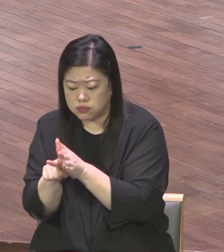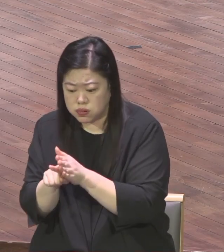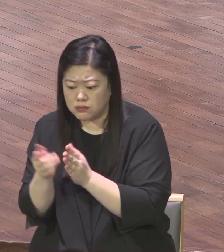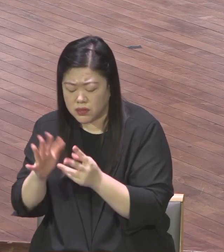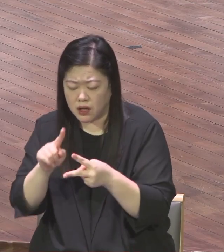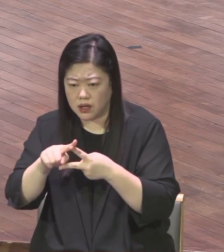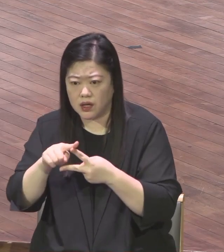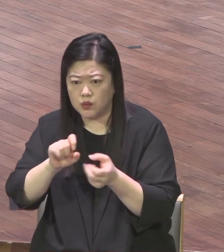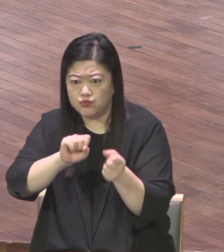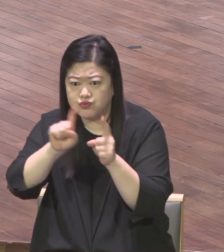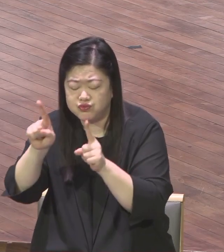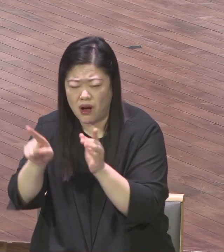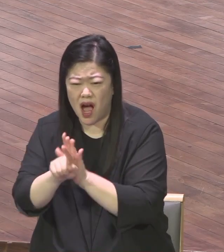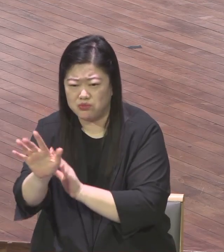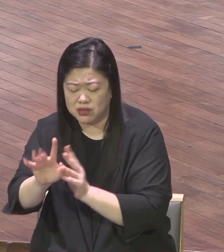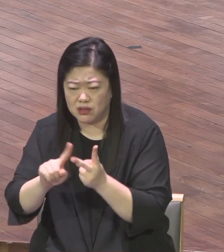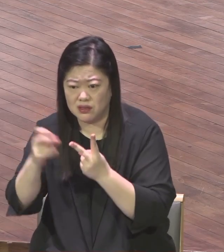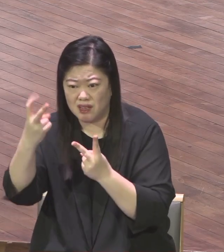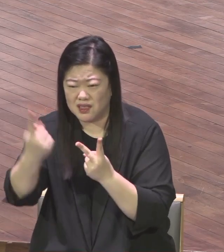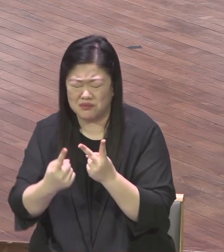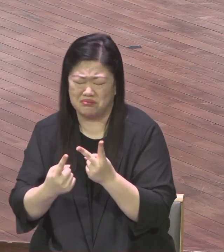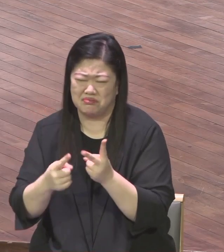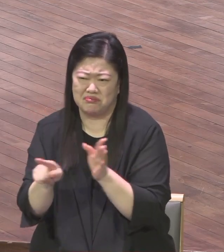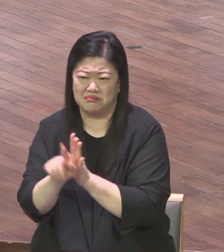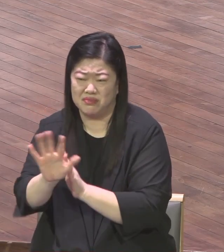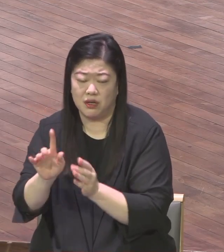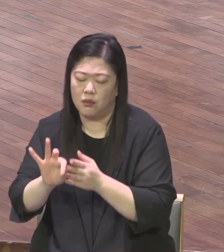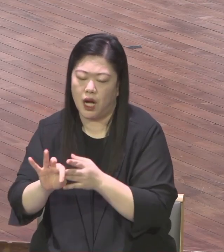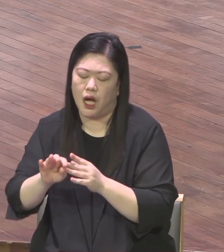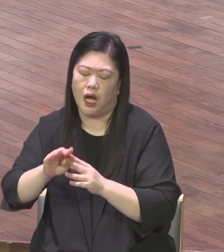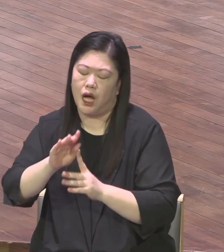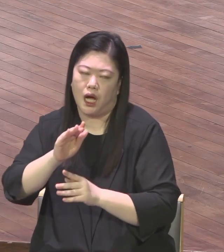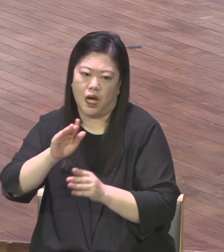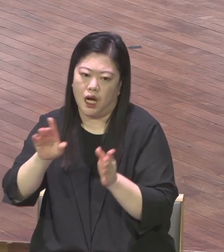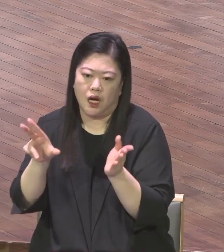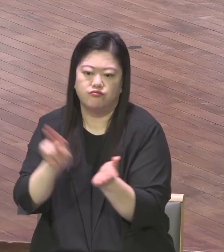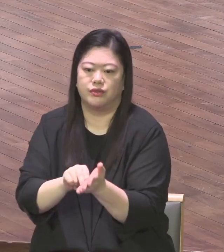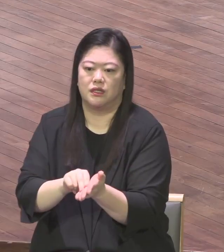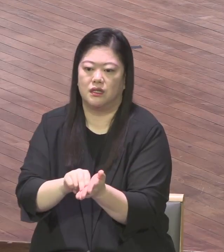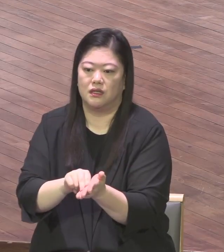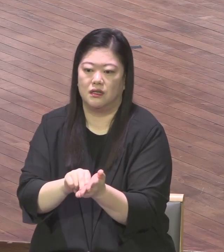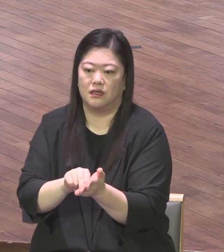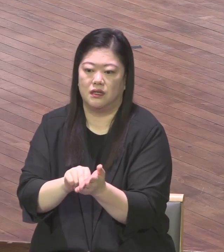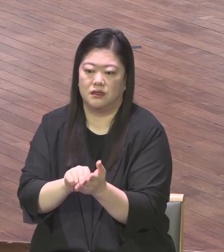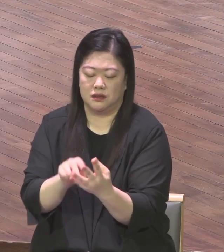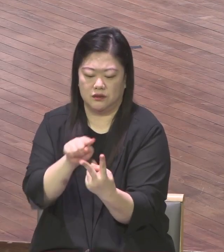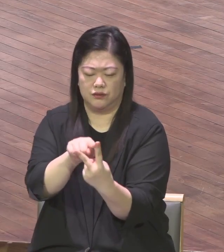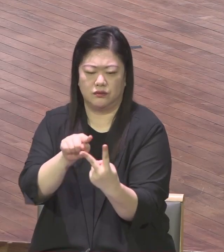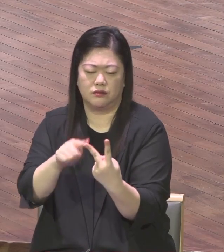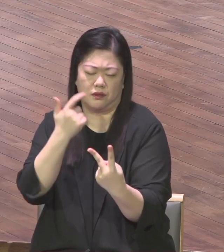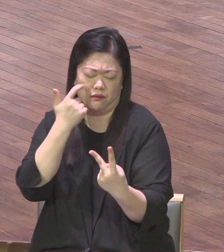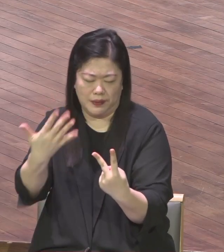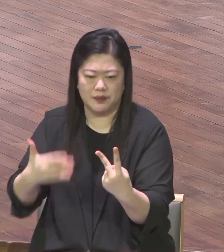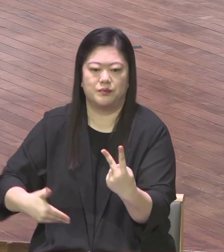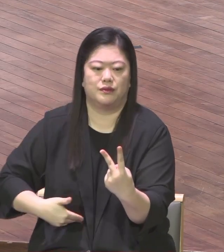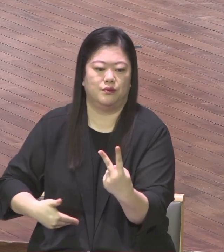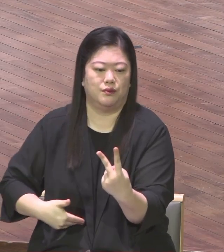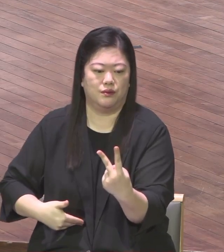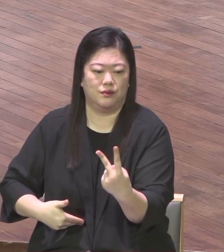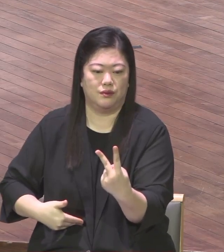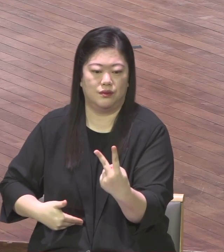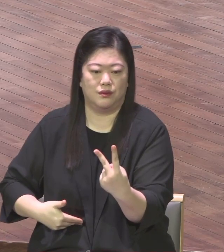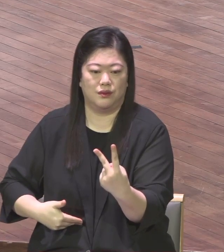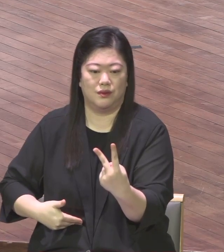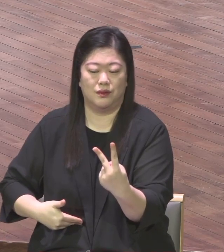있습니다. 다시 말해서 결코 흔들려서는 안 되는 이 신앙의